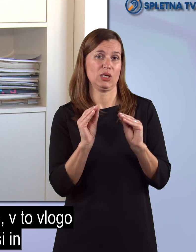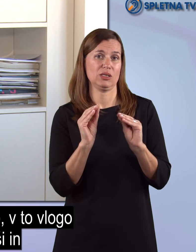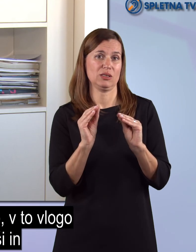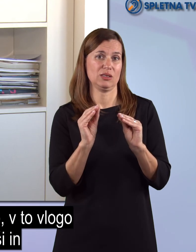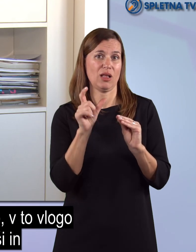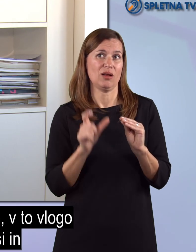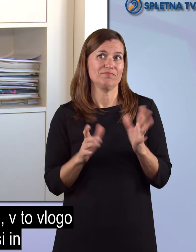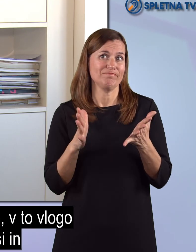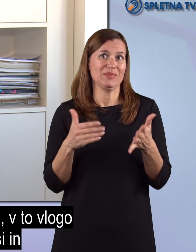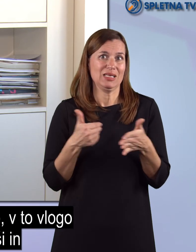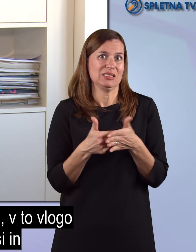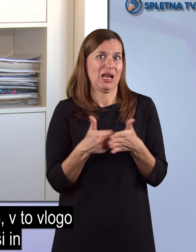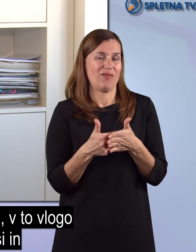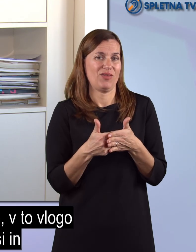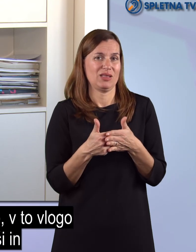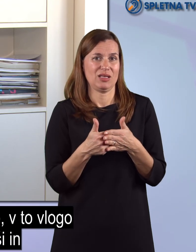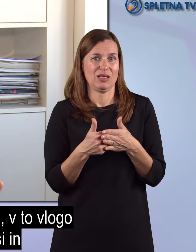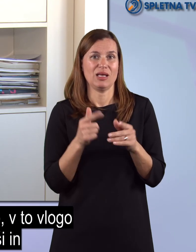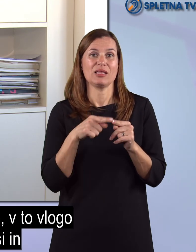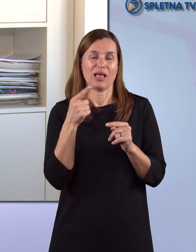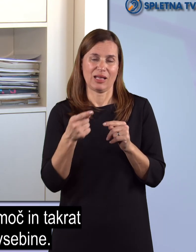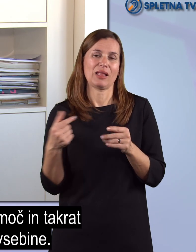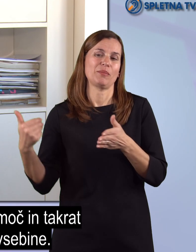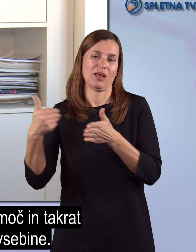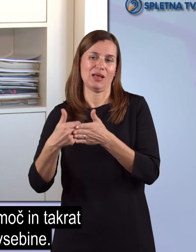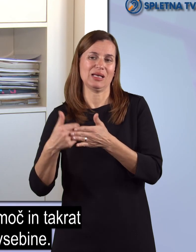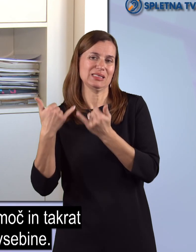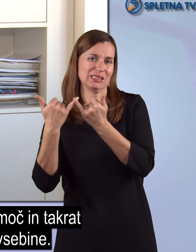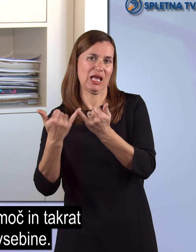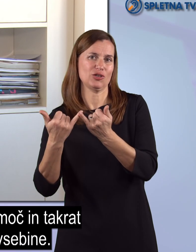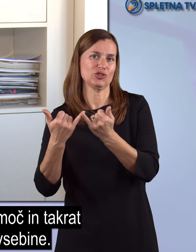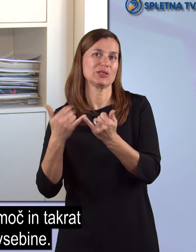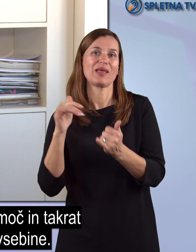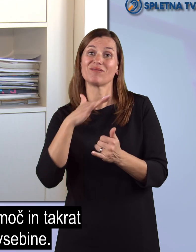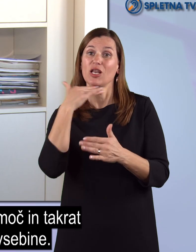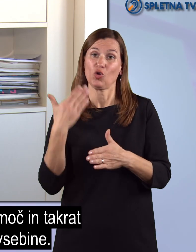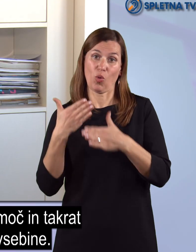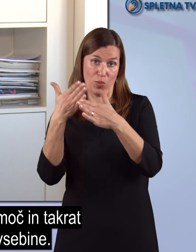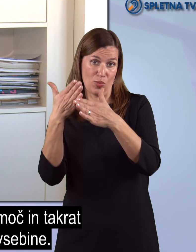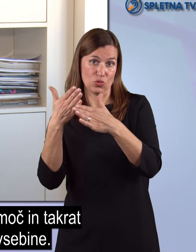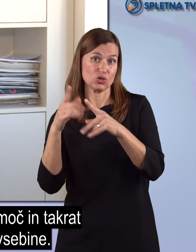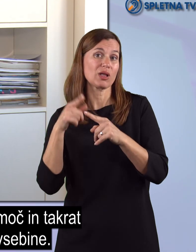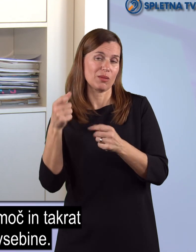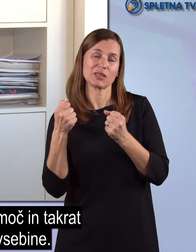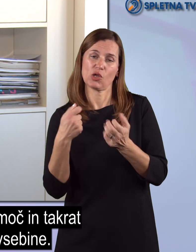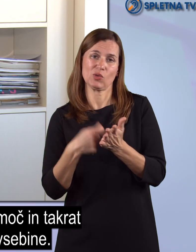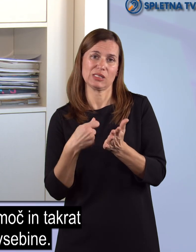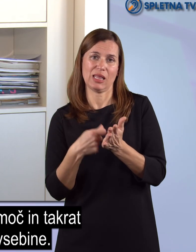učitelj ni pač na voljo, ker je otrok doma, takrat pa v to vlogo stopi starš in mu je zelo veliko pomoč in takrat pa zelo